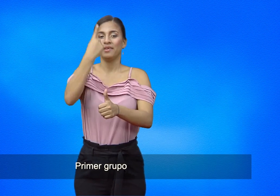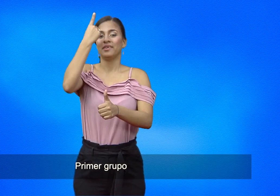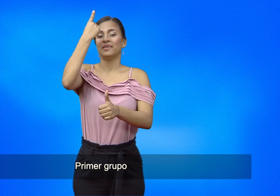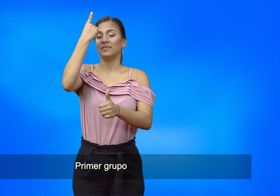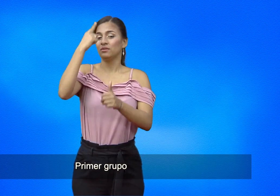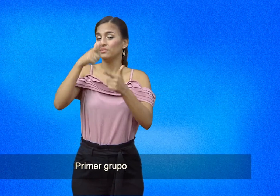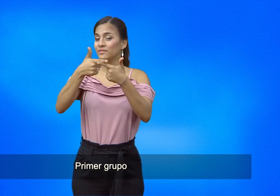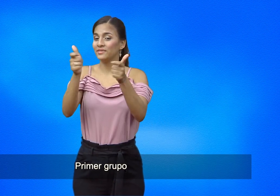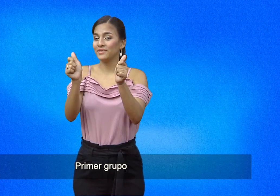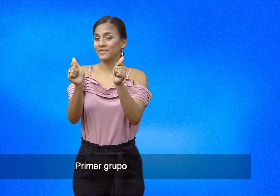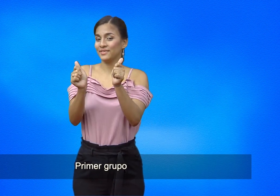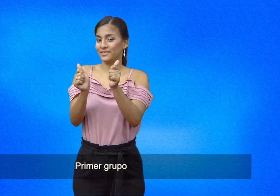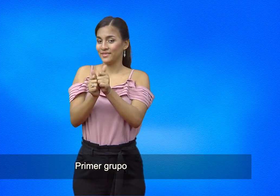primer grupo